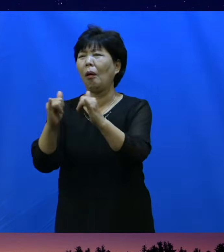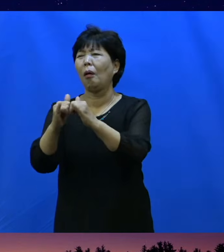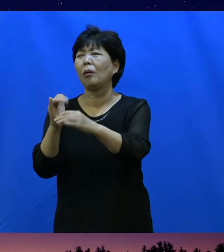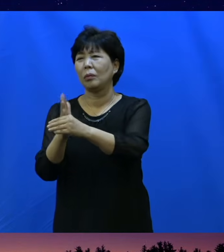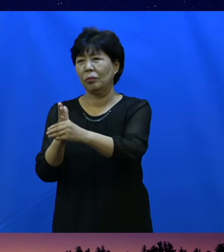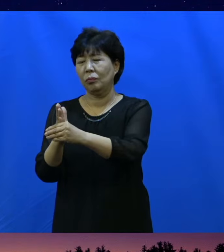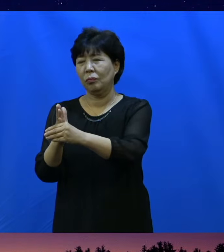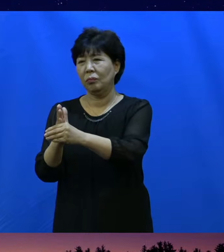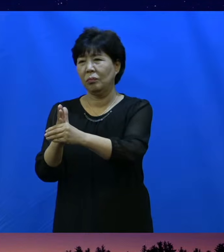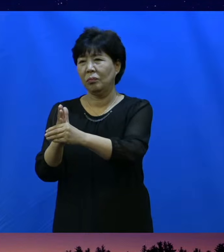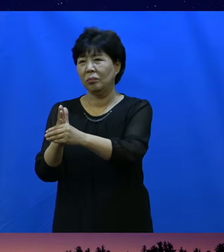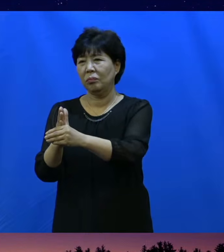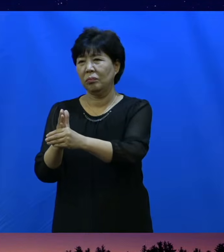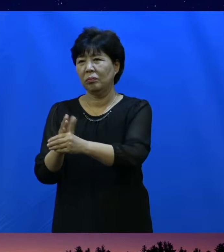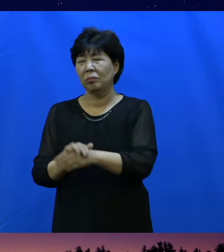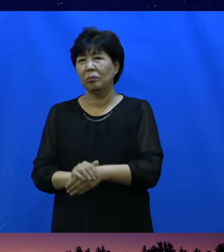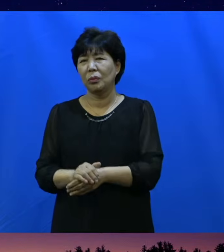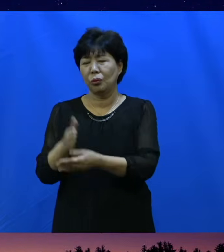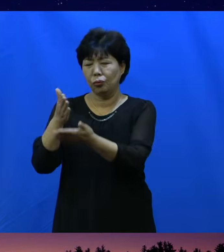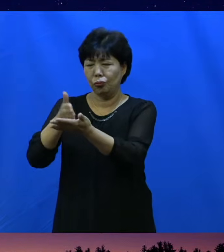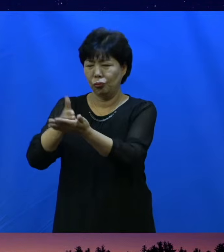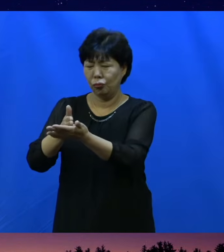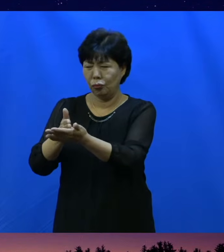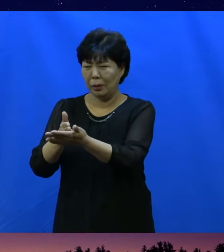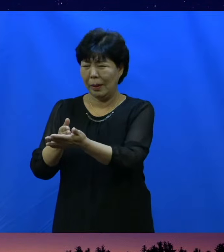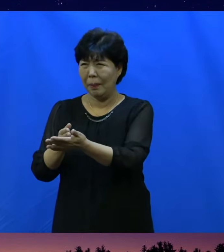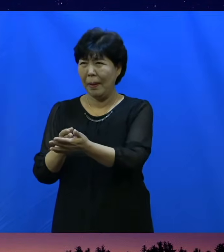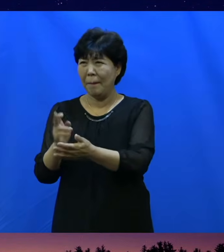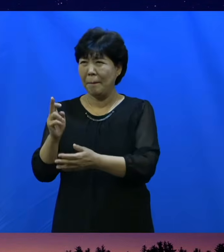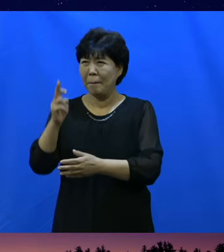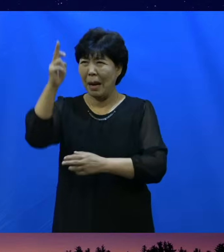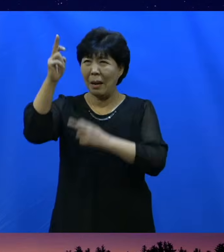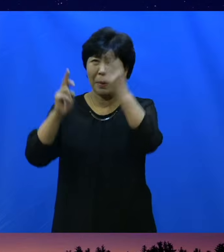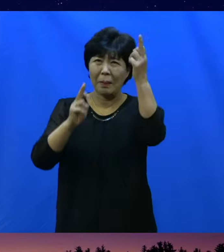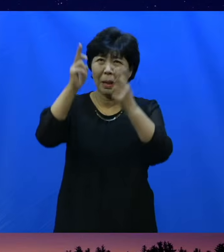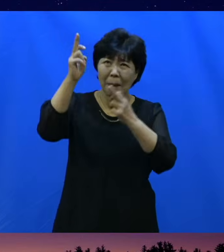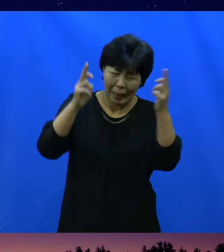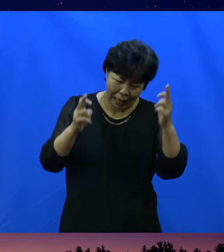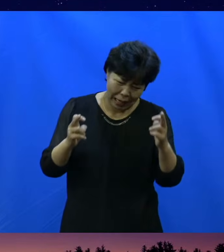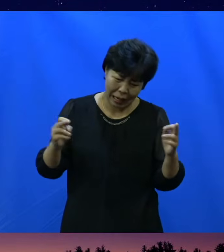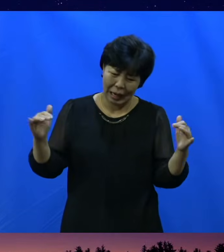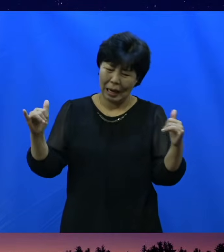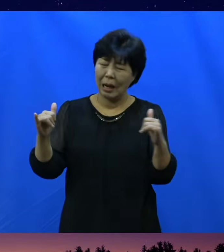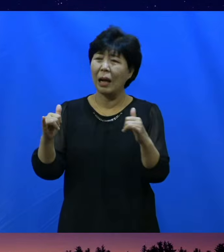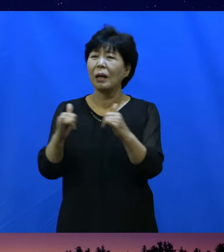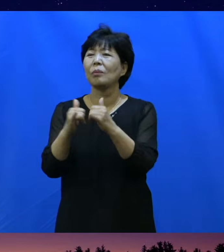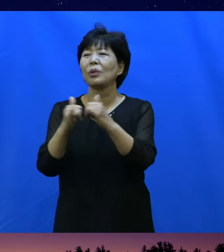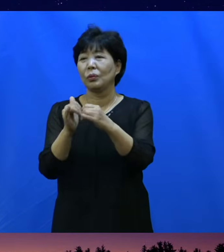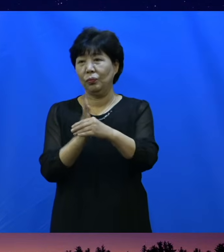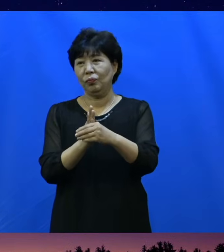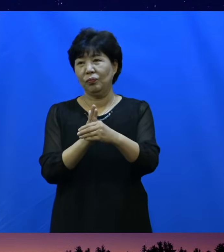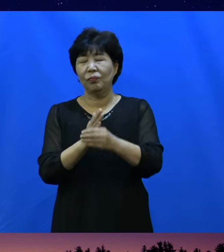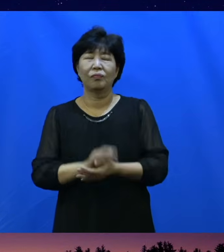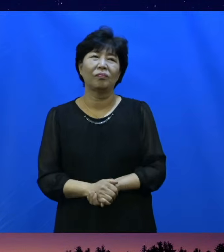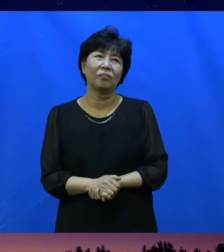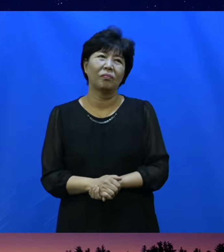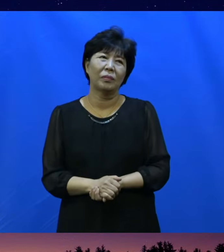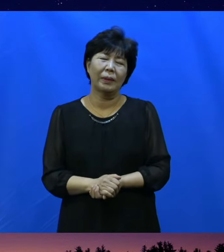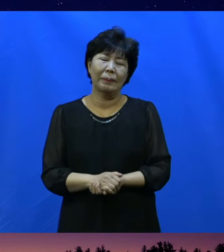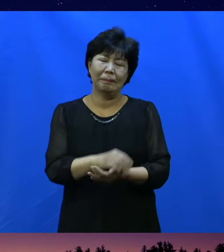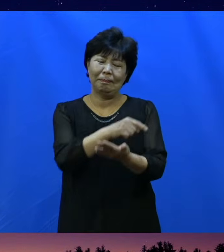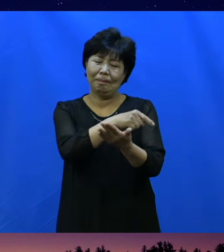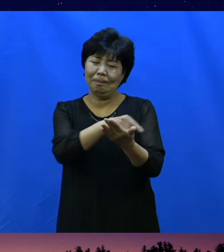나옵니다. 실제죠, 실제. 그죠? 막 미사일이 날아가고 폭격이 되고 막 그냥 어마어마한 이제 그냥 피해가